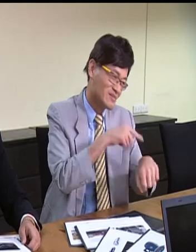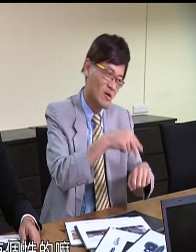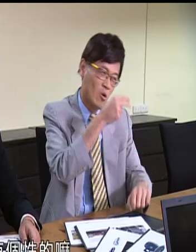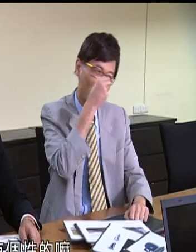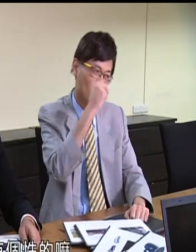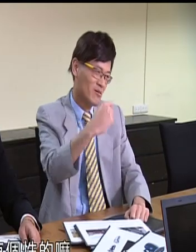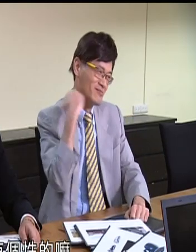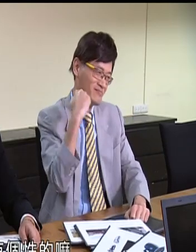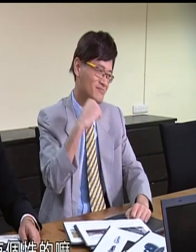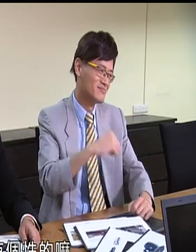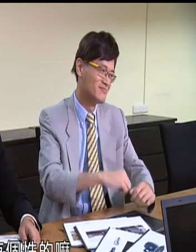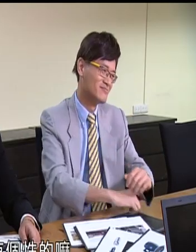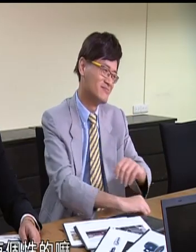哎，蛮有个性的嘛。嗯，